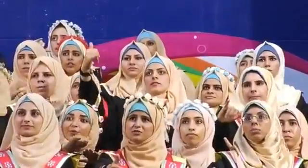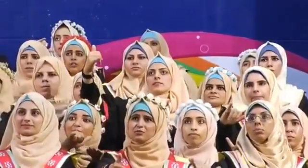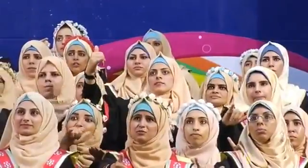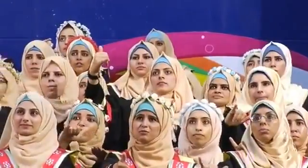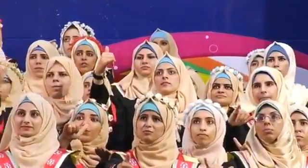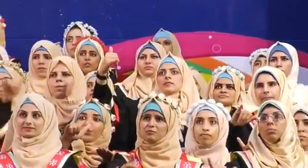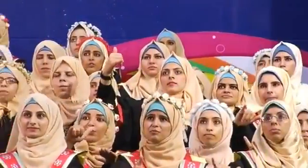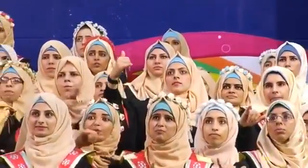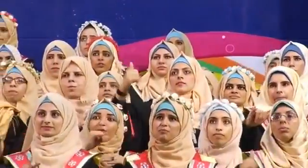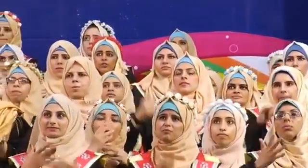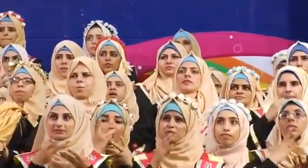أنشودة